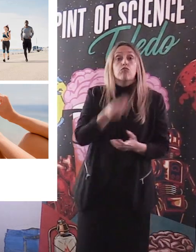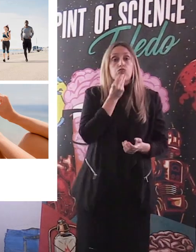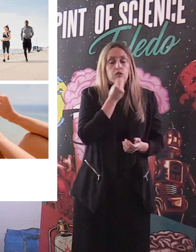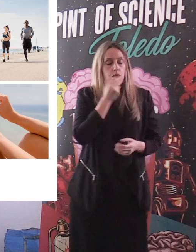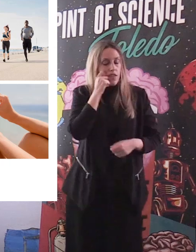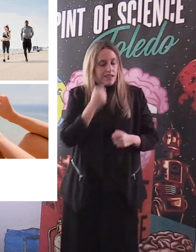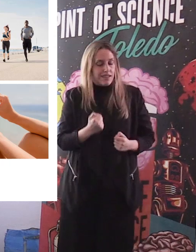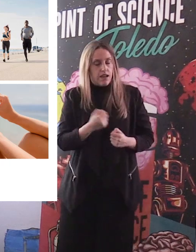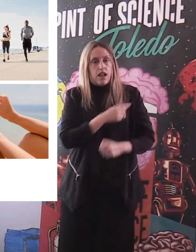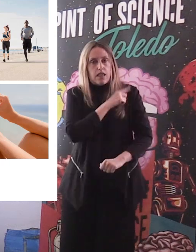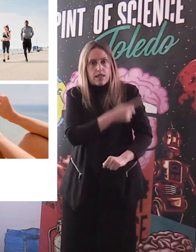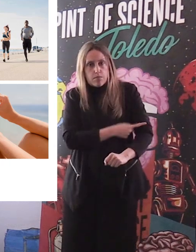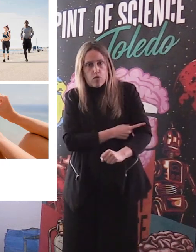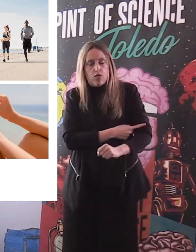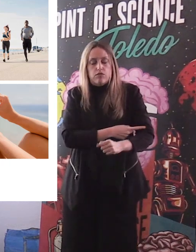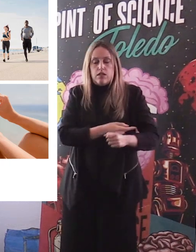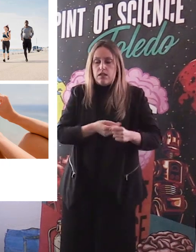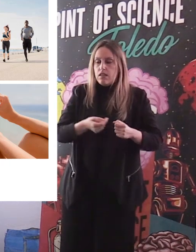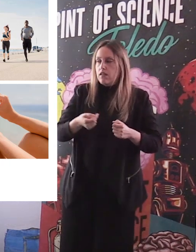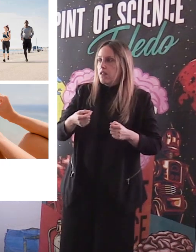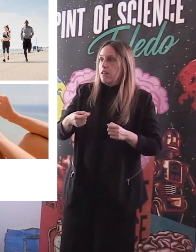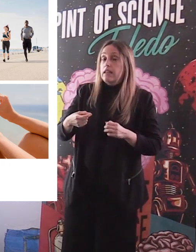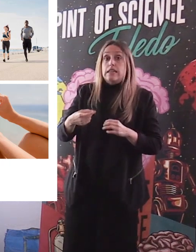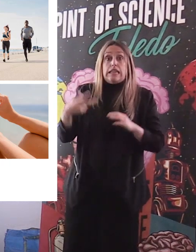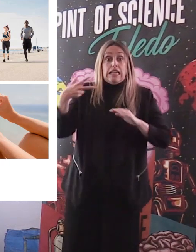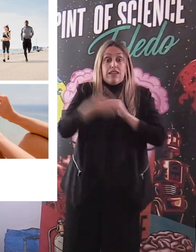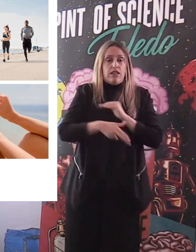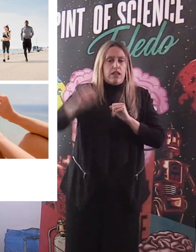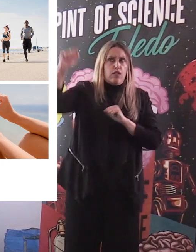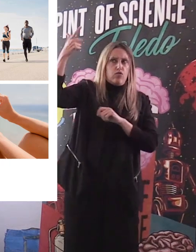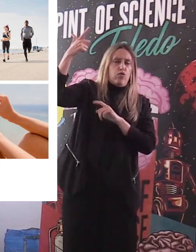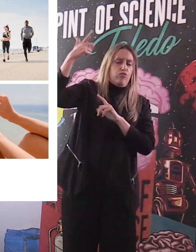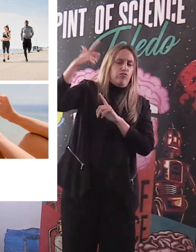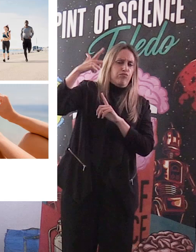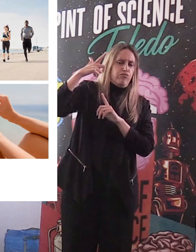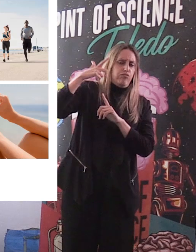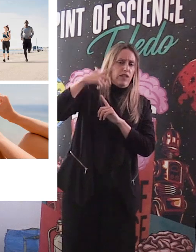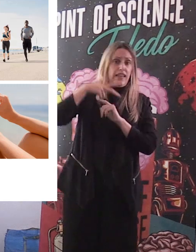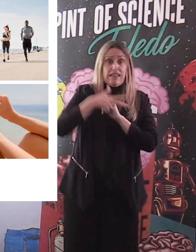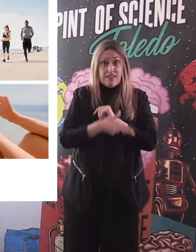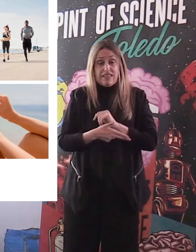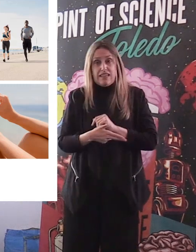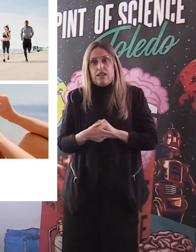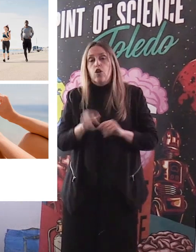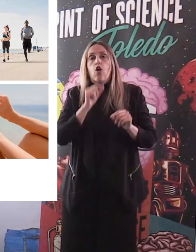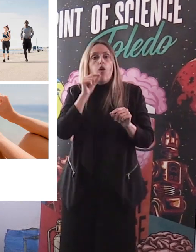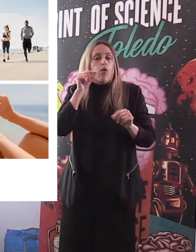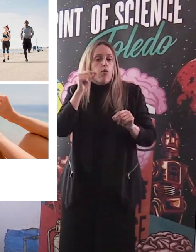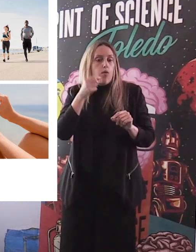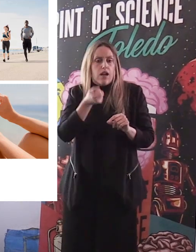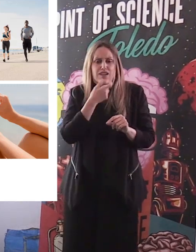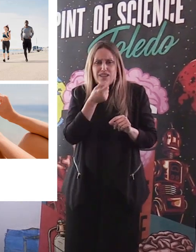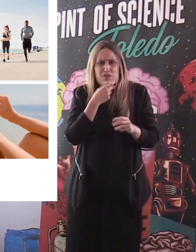Una dieta buena, deporte, evitar exposición a radiación o a químicos tóxicos,